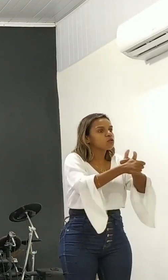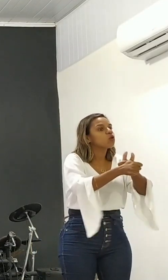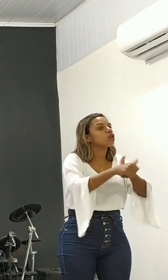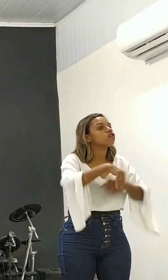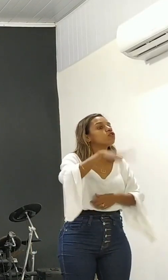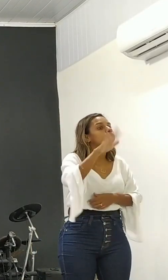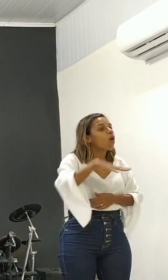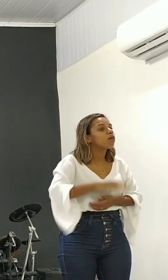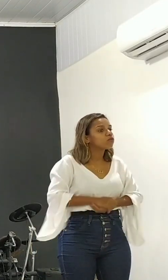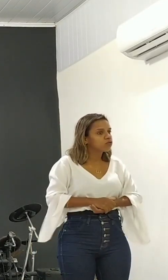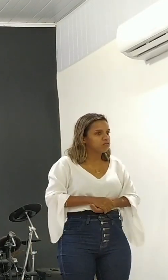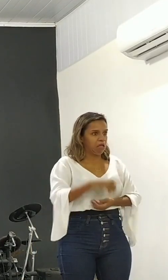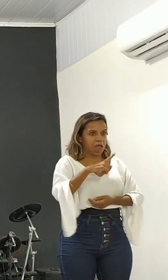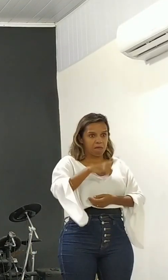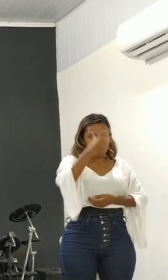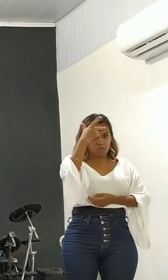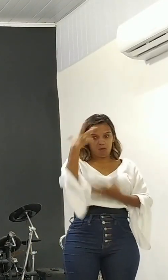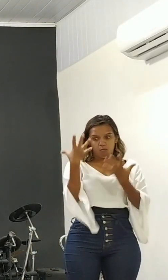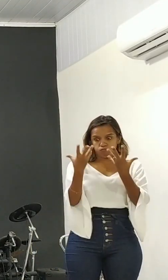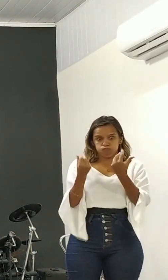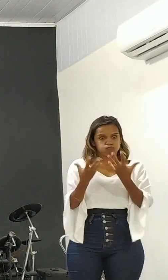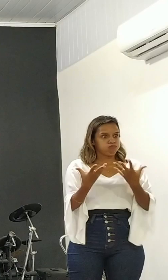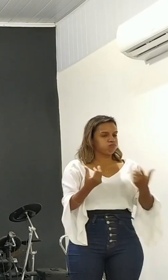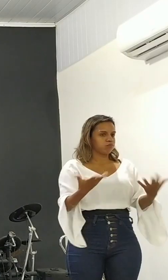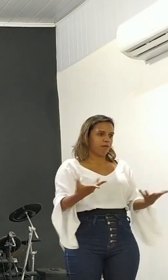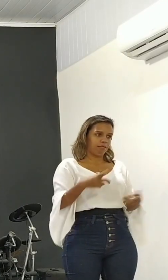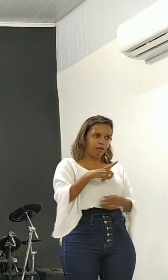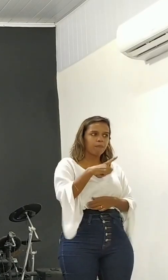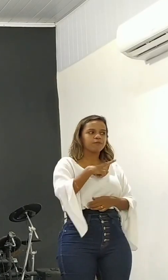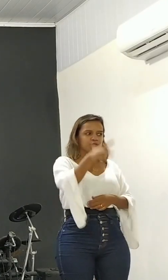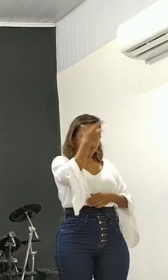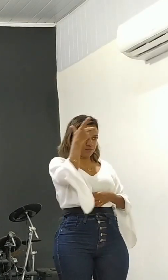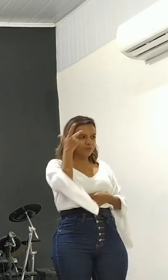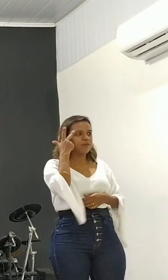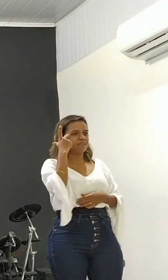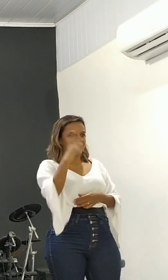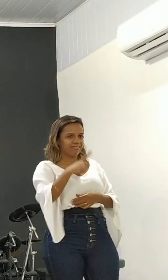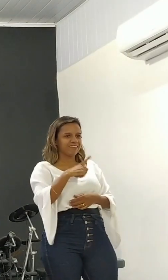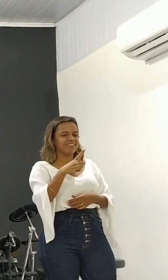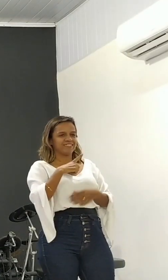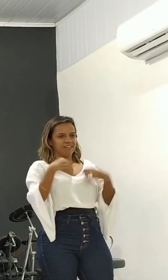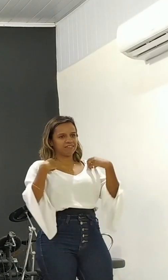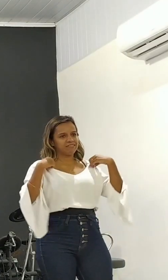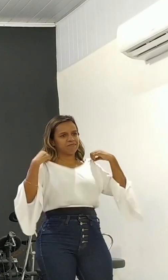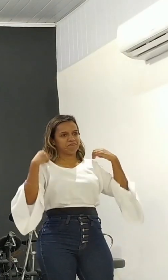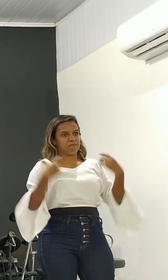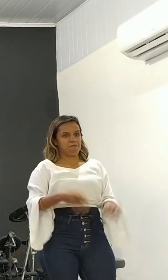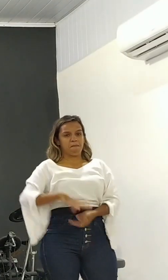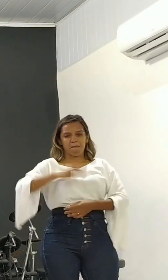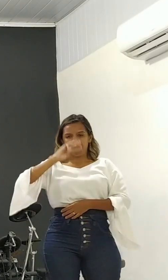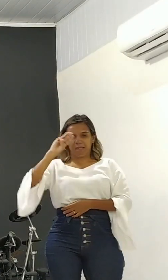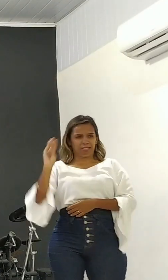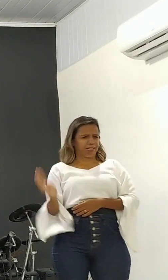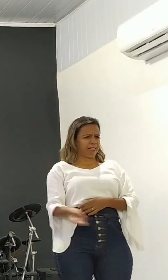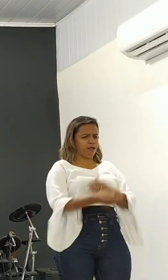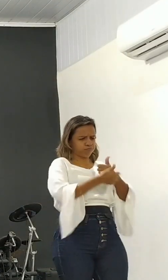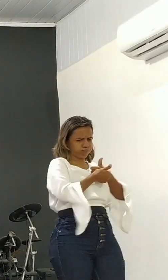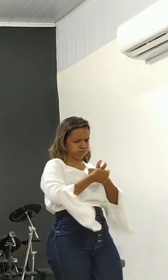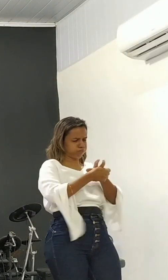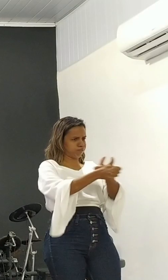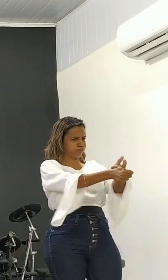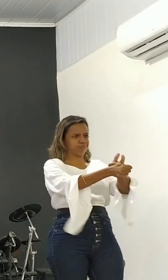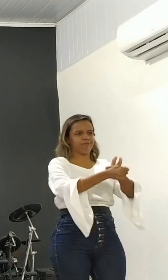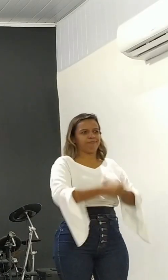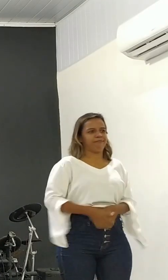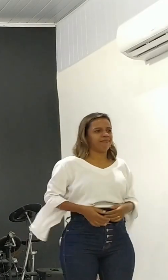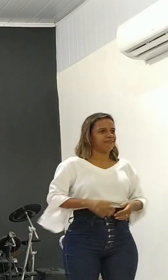Instagram? Tem gente que tem muito, mas tem gente que tem muito. Tem gente que tem aí milhares de seguidores. Estão